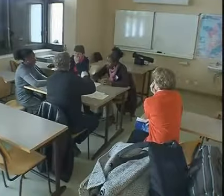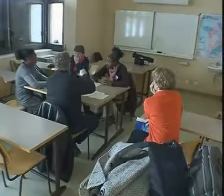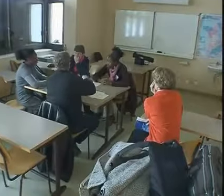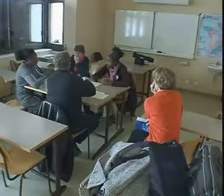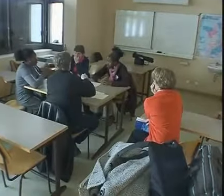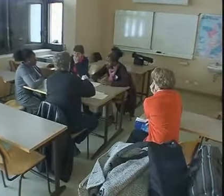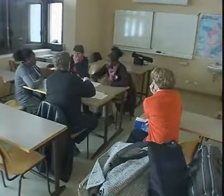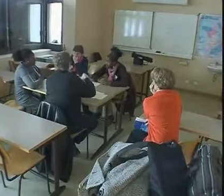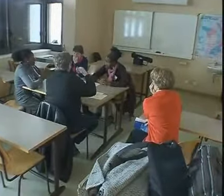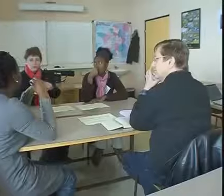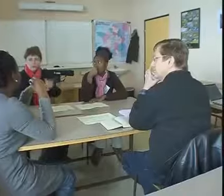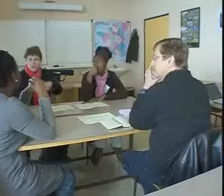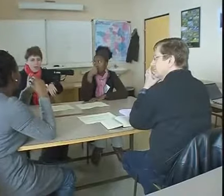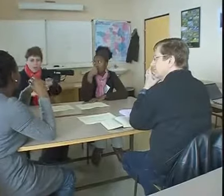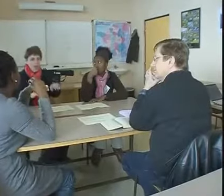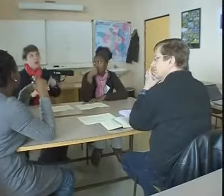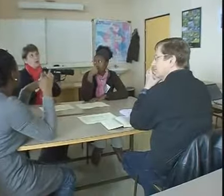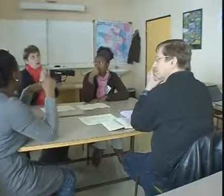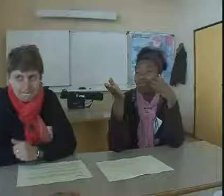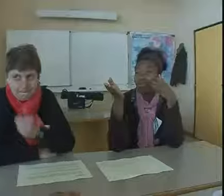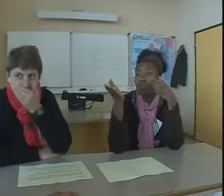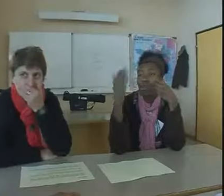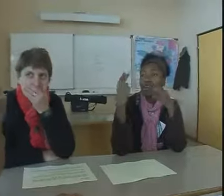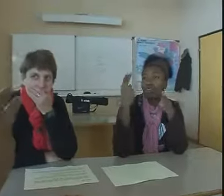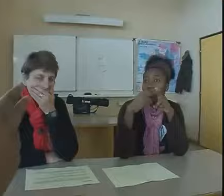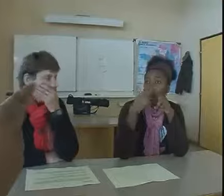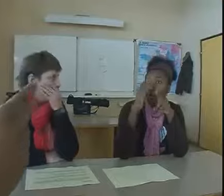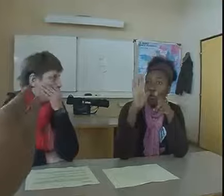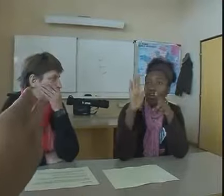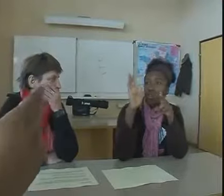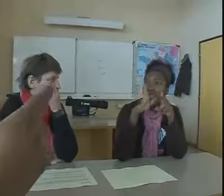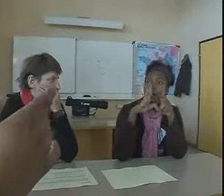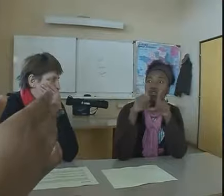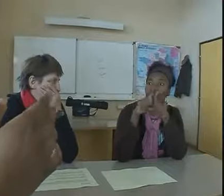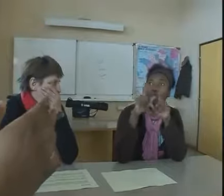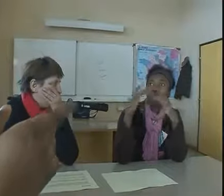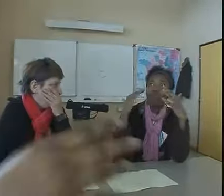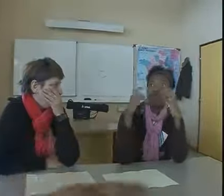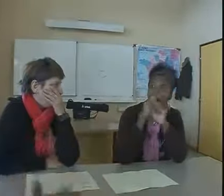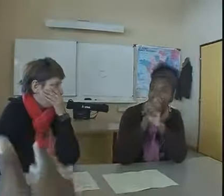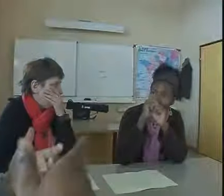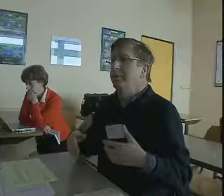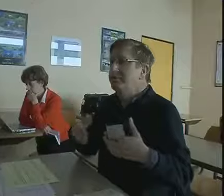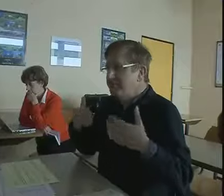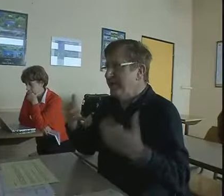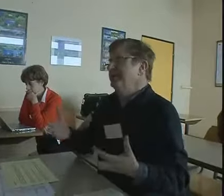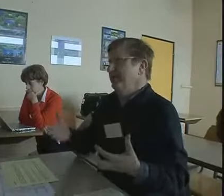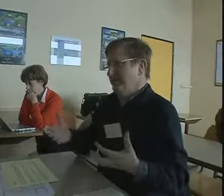Ce projet de traduction de l'évangile en langue des signes est un pari un peu fou, en passe d'être gagné. 9 groupes de traduction de